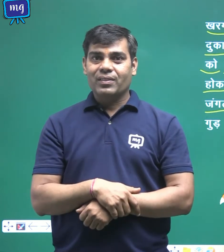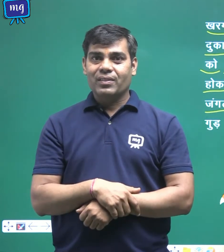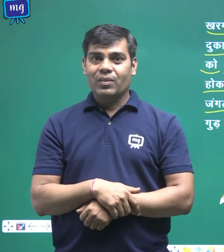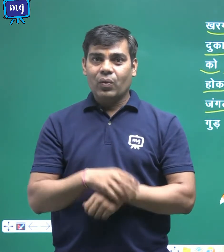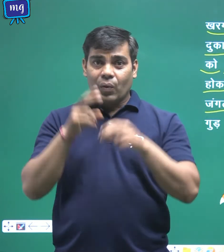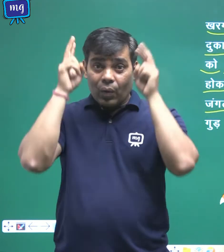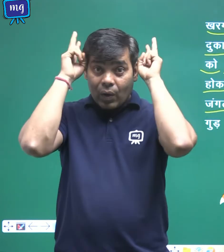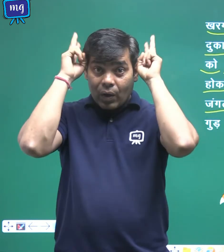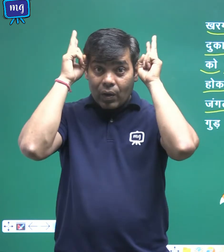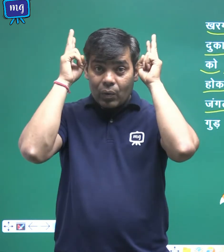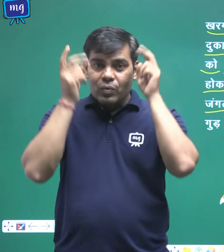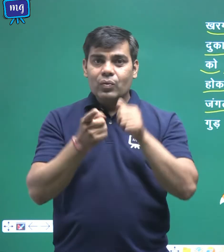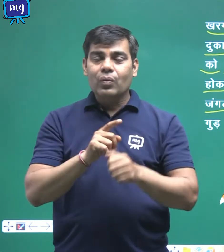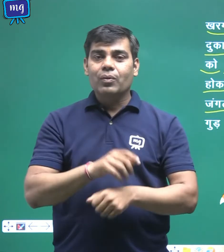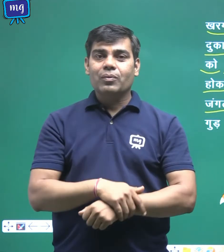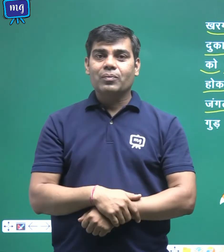खरगोश को